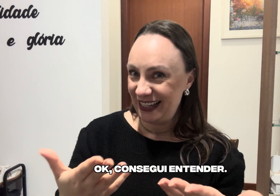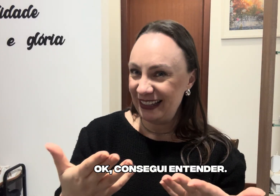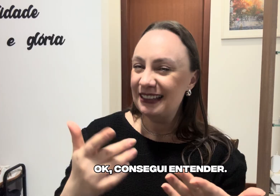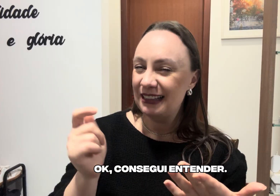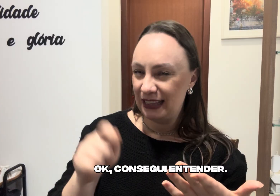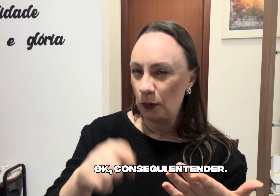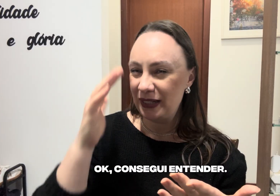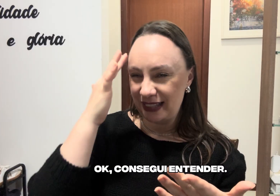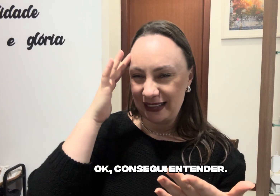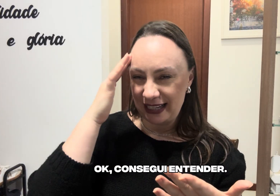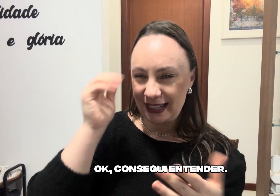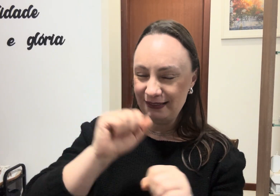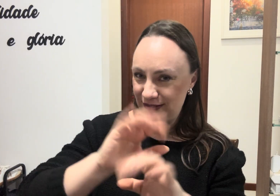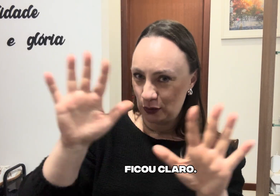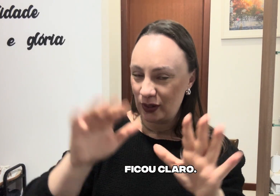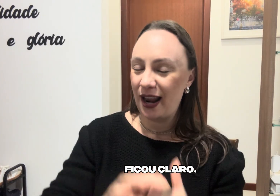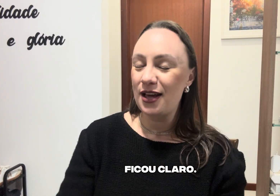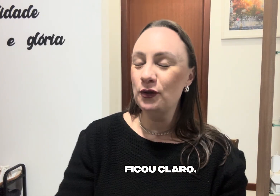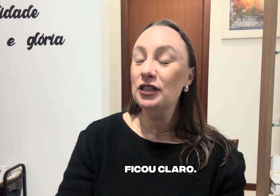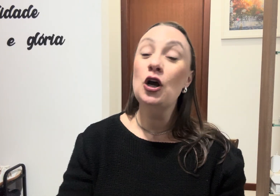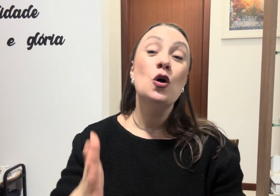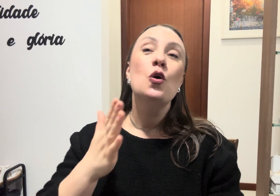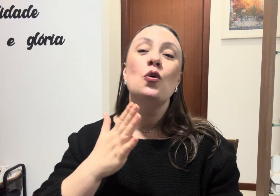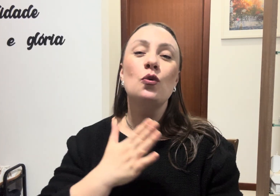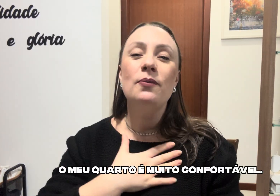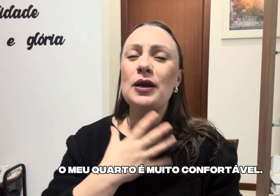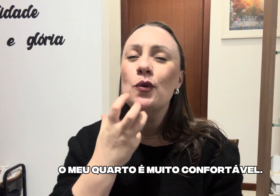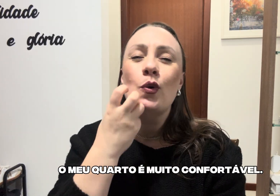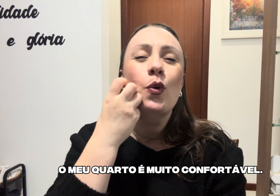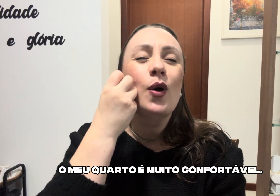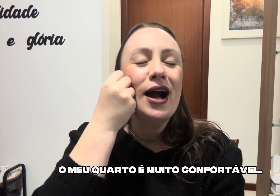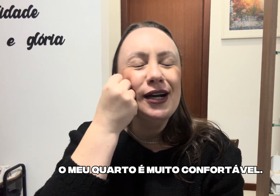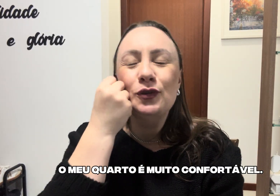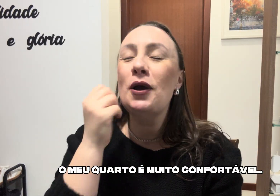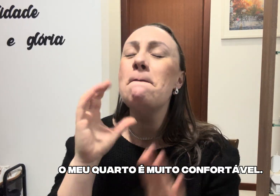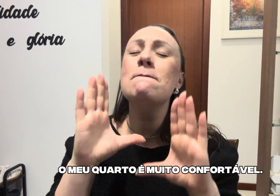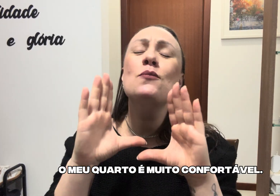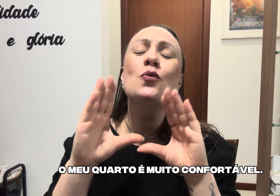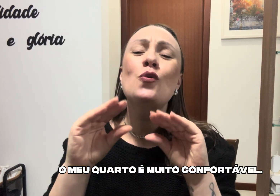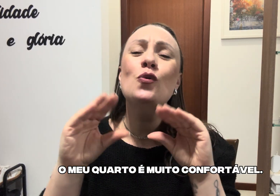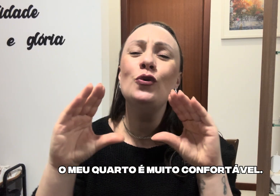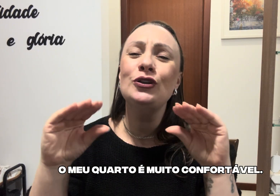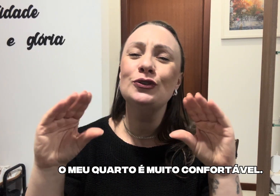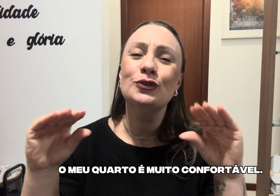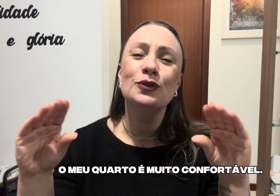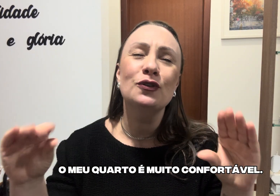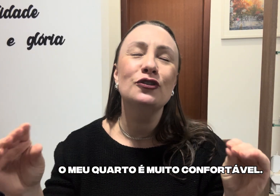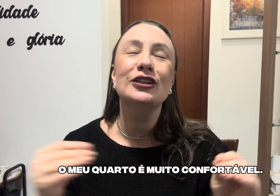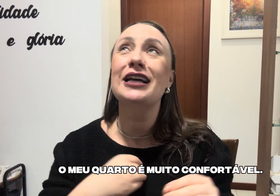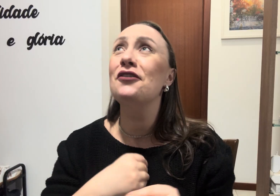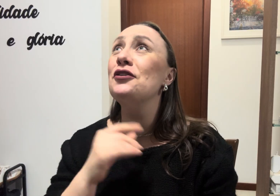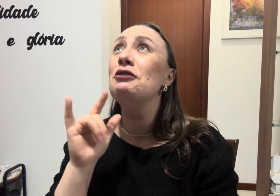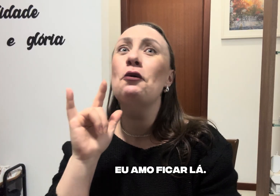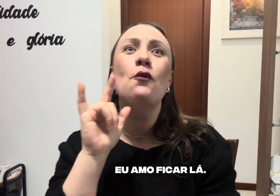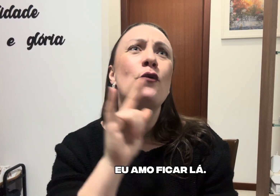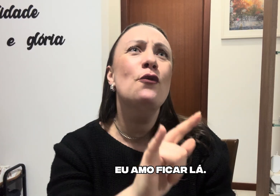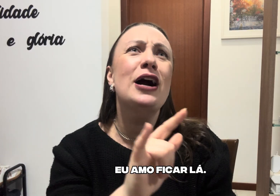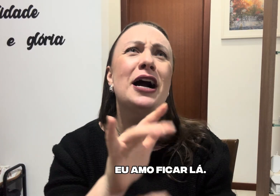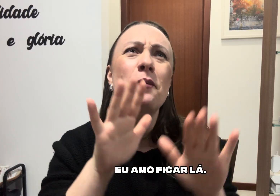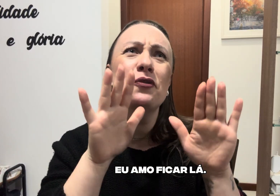ok? Deu para entender? Ficou claro? O meu quarto é muito confortável, eu amo